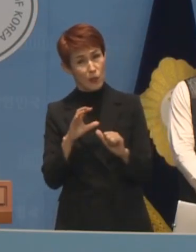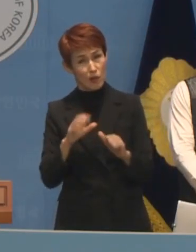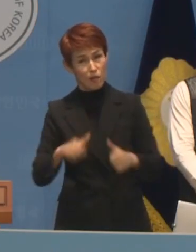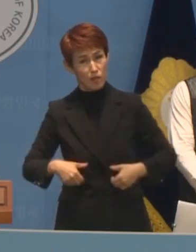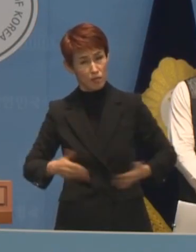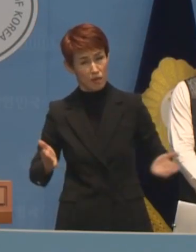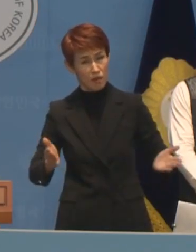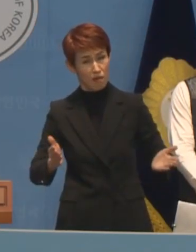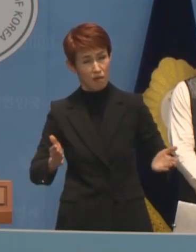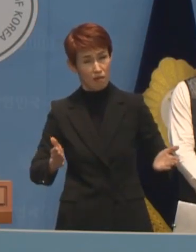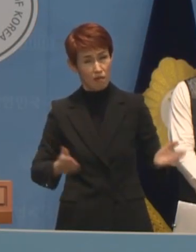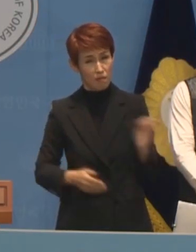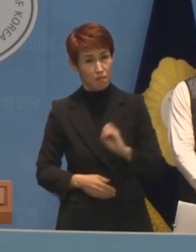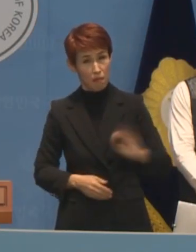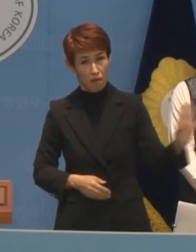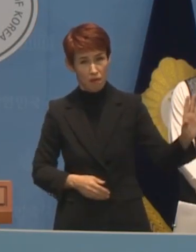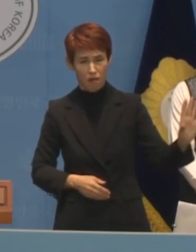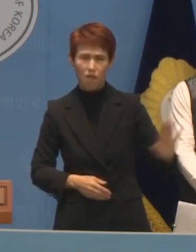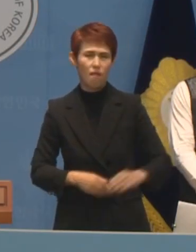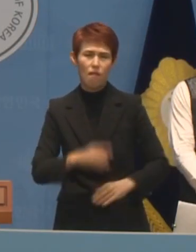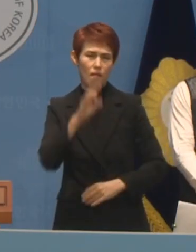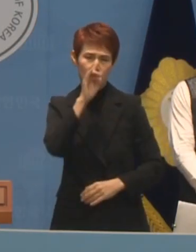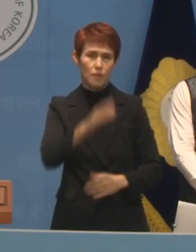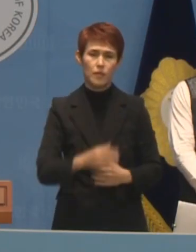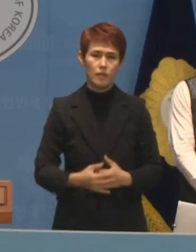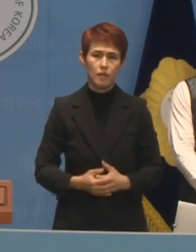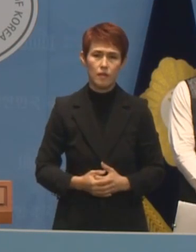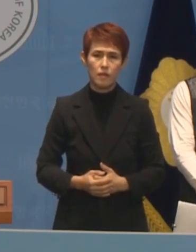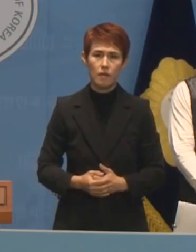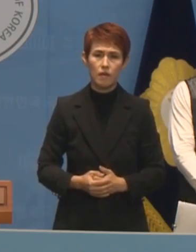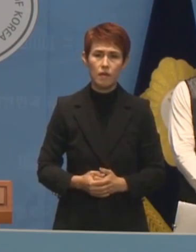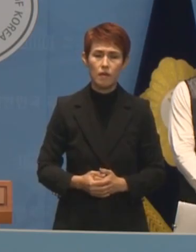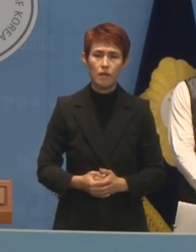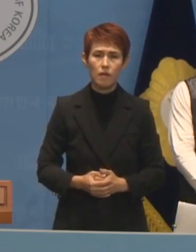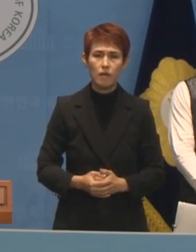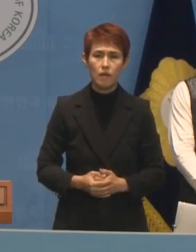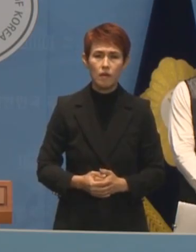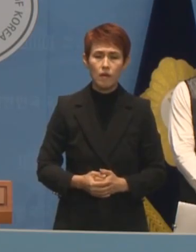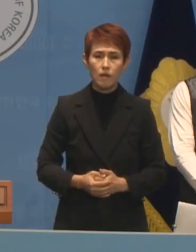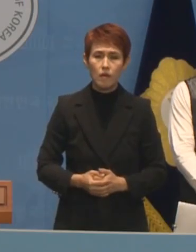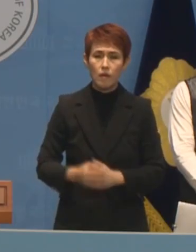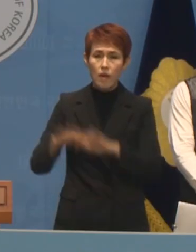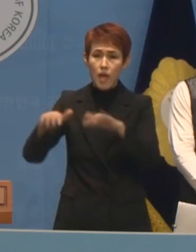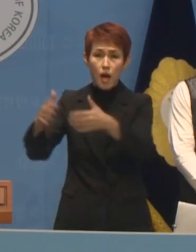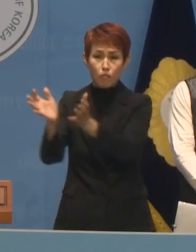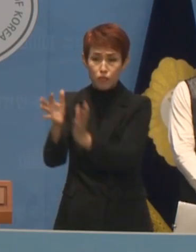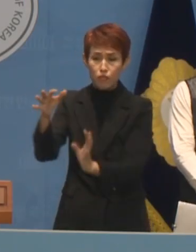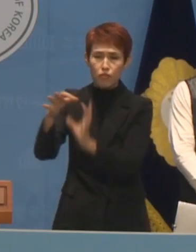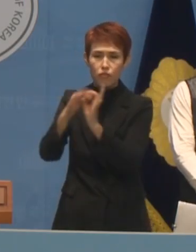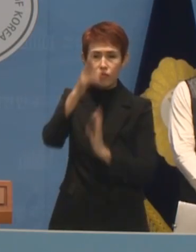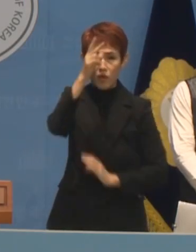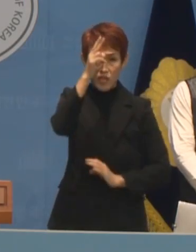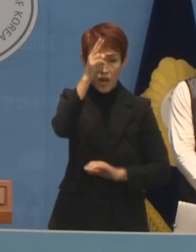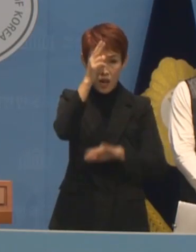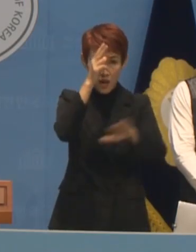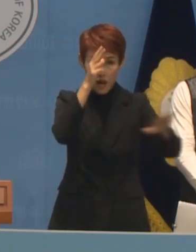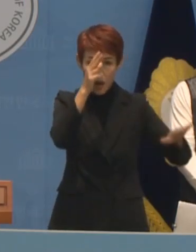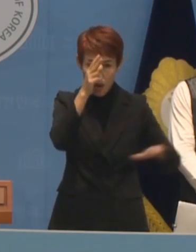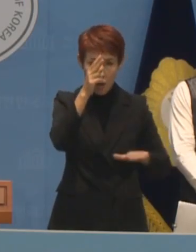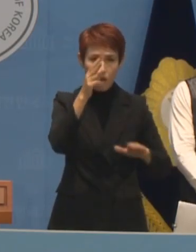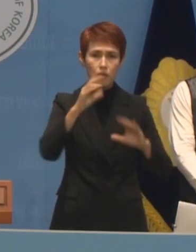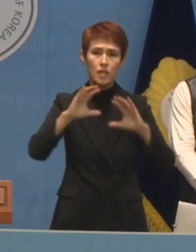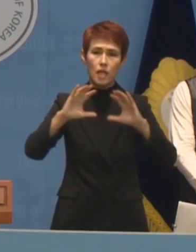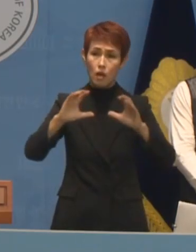상황이 어려우면 정리하는 도구가 아닙니다. 해양수산부에 소속된 청원경찰들은